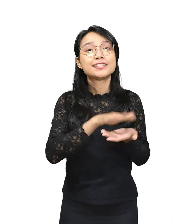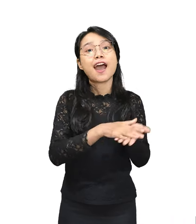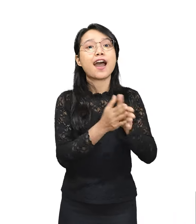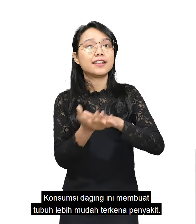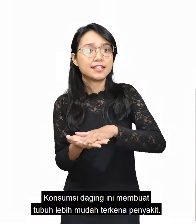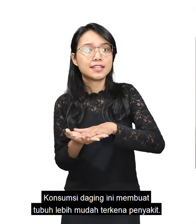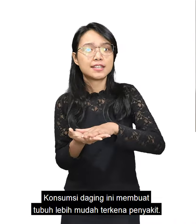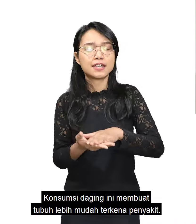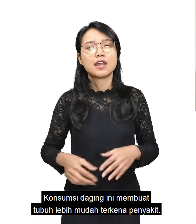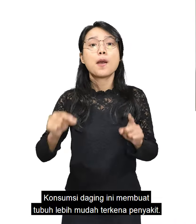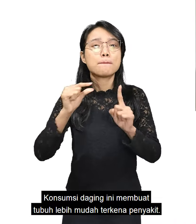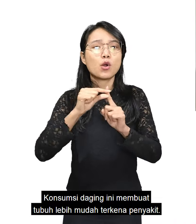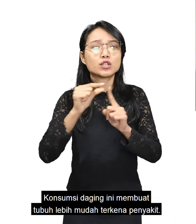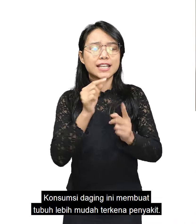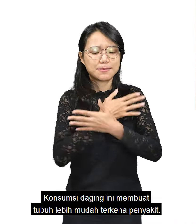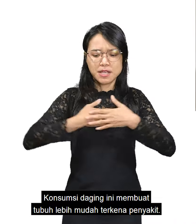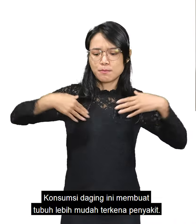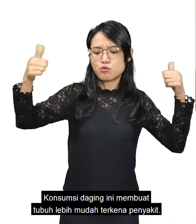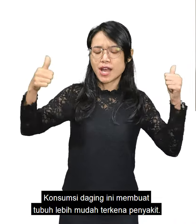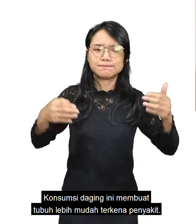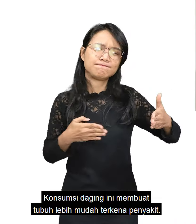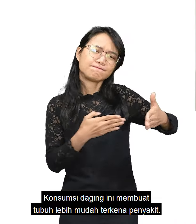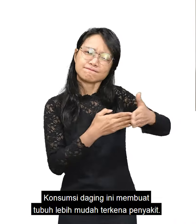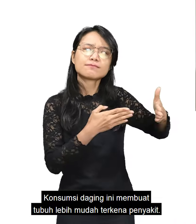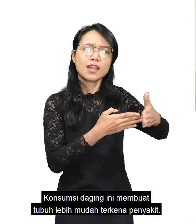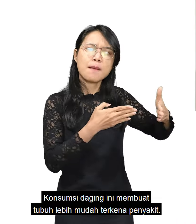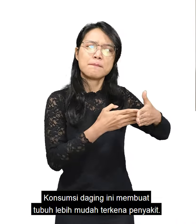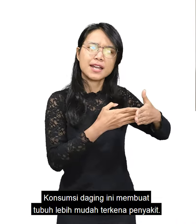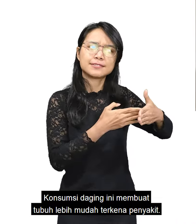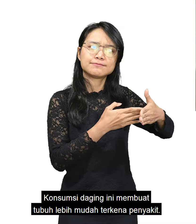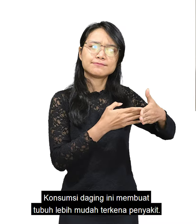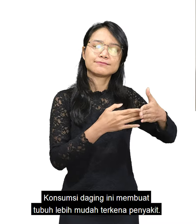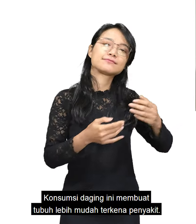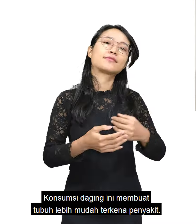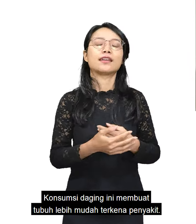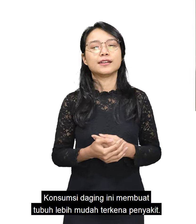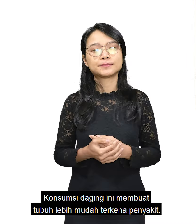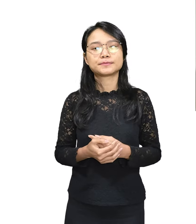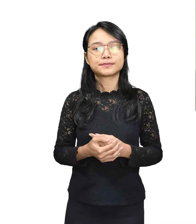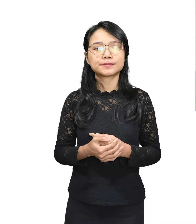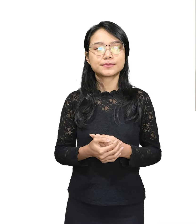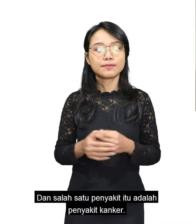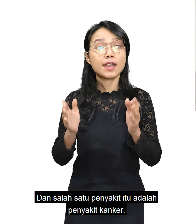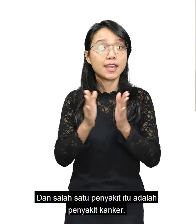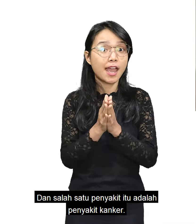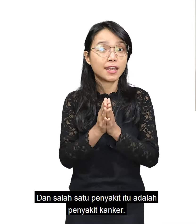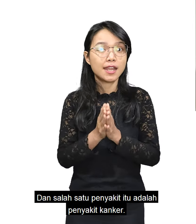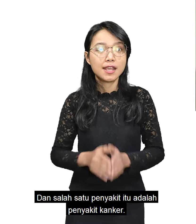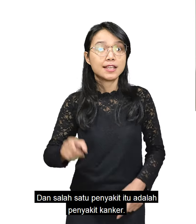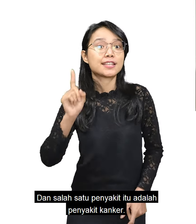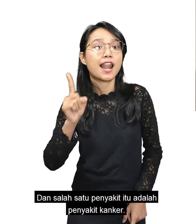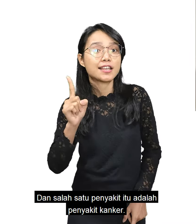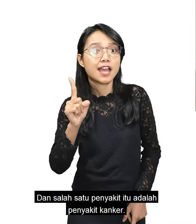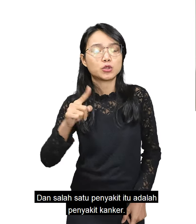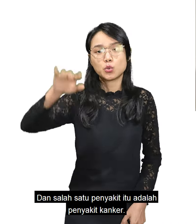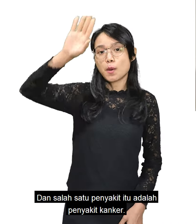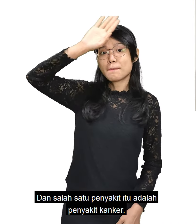terhambat konsumsi daging ini membuat tubuh lebih mudah terkena penyakit dan salah satu penyakit itu adalah